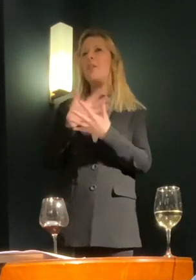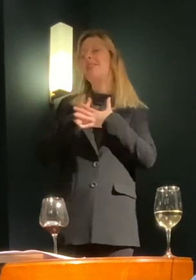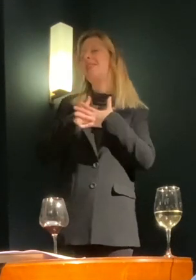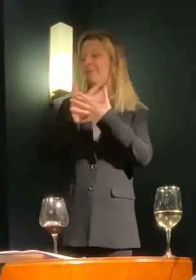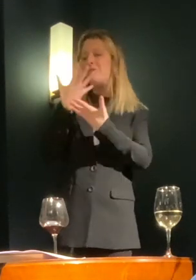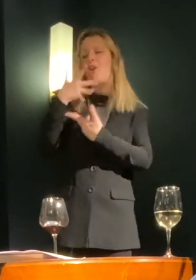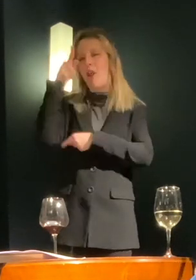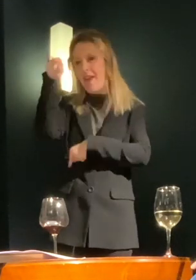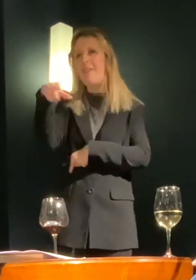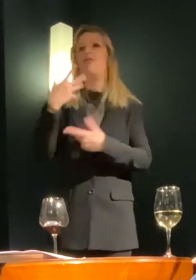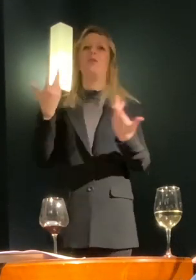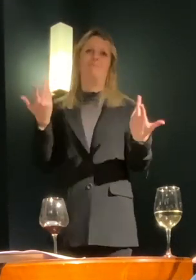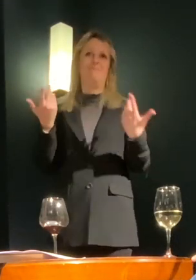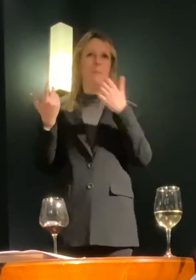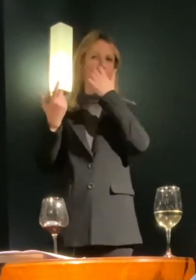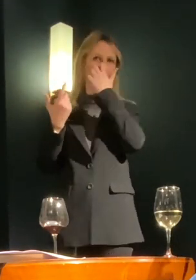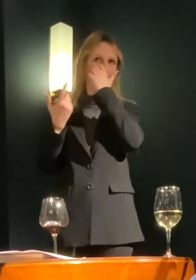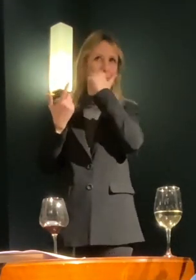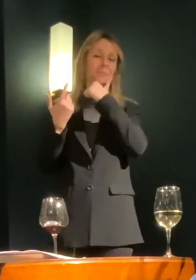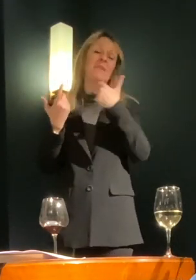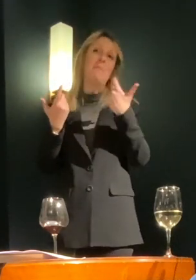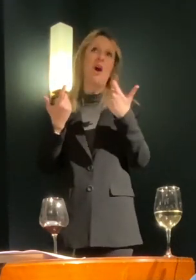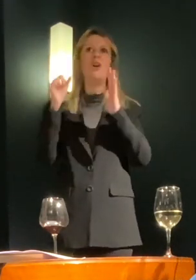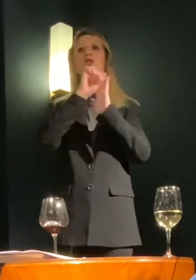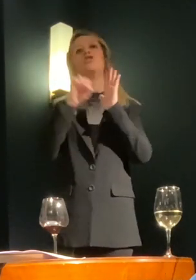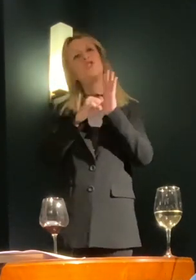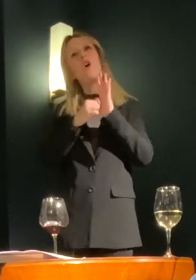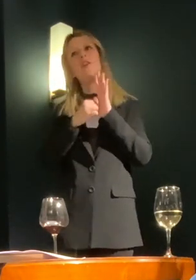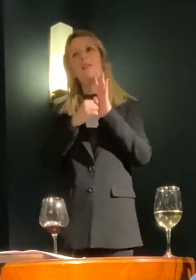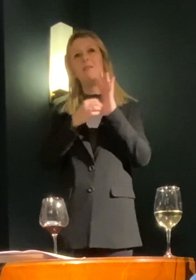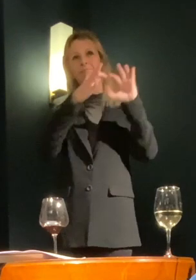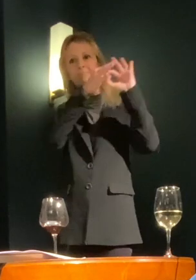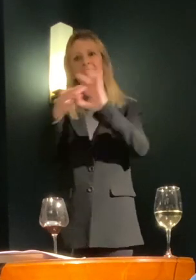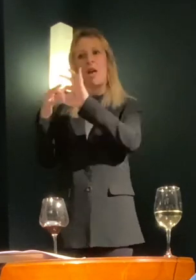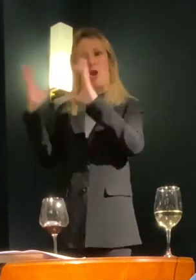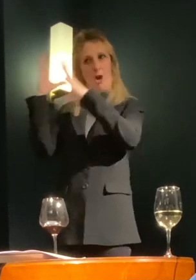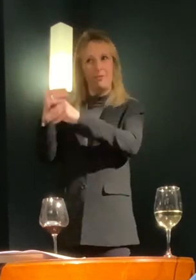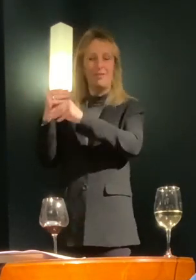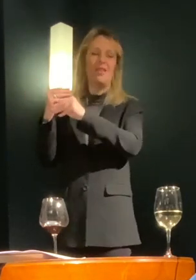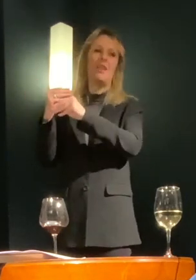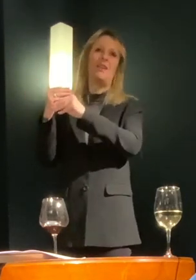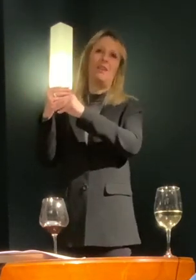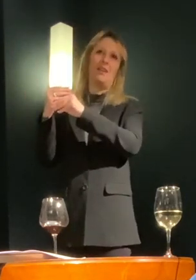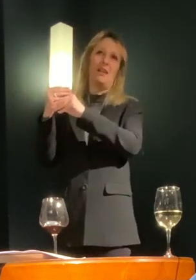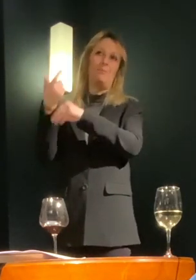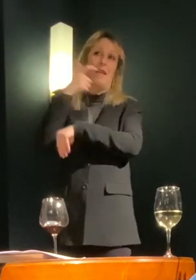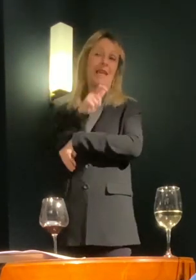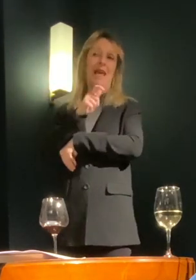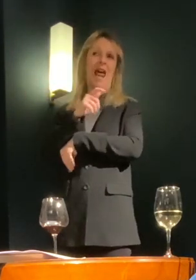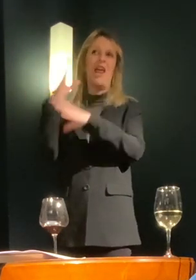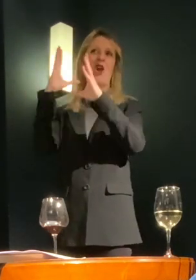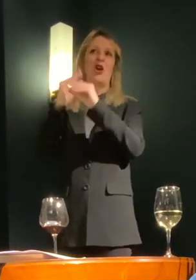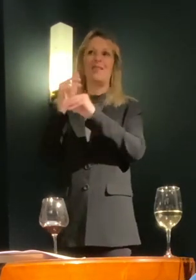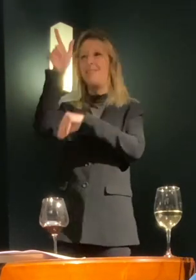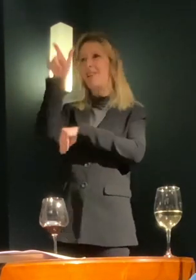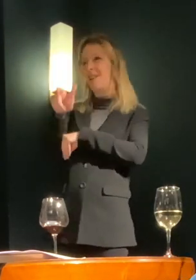stavamo vivendo. E, però è una storia che ha a che fare con la notte, perché? Perché la notte ti si vede meno e quindi tu